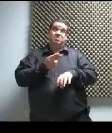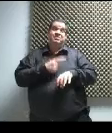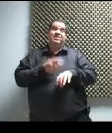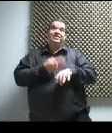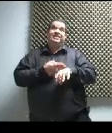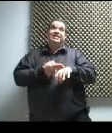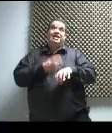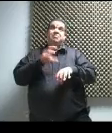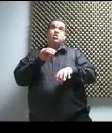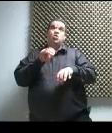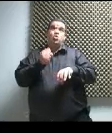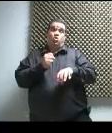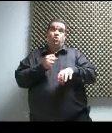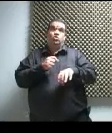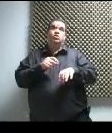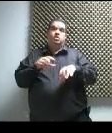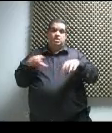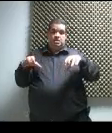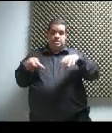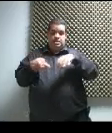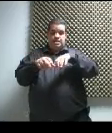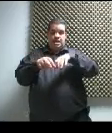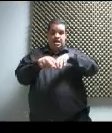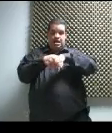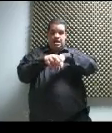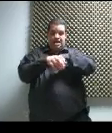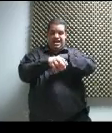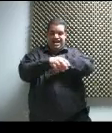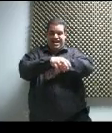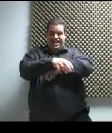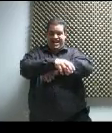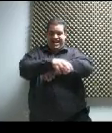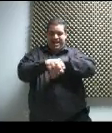Cocos. Que esa es la que está haciendo... Simplemente Cocos la descubrió.